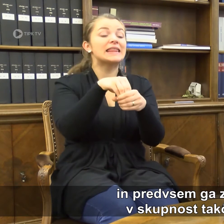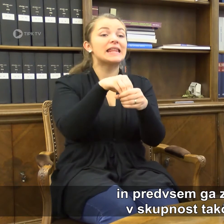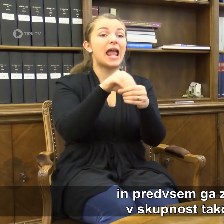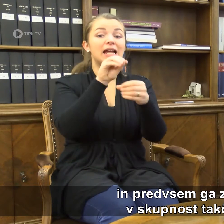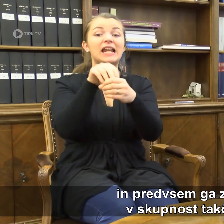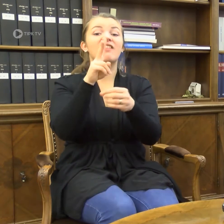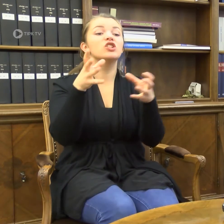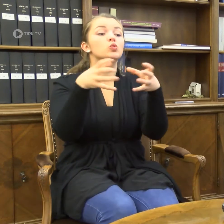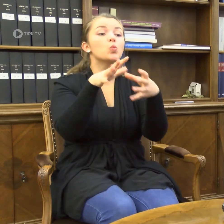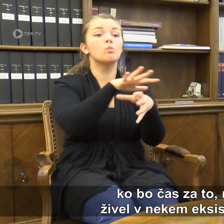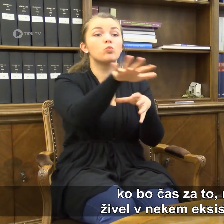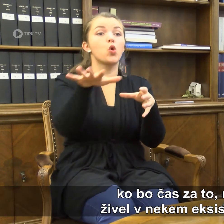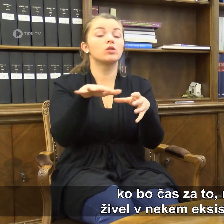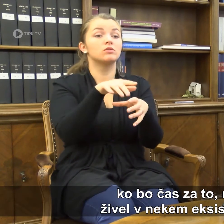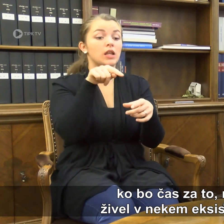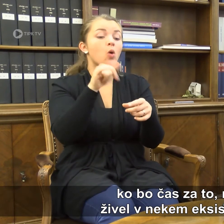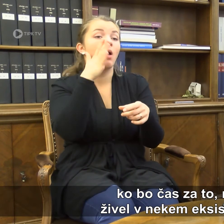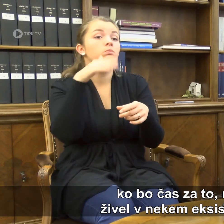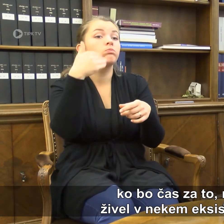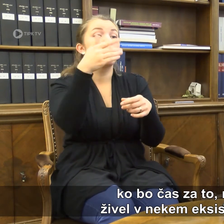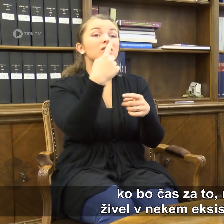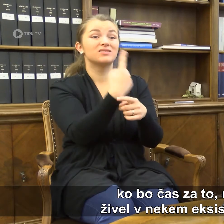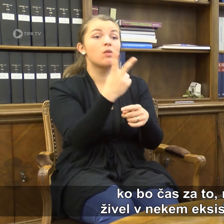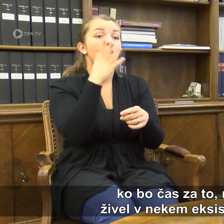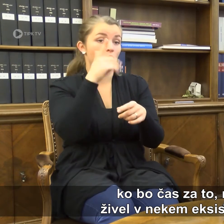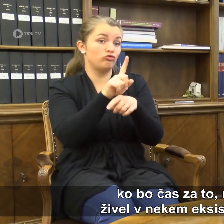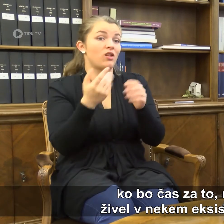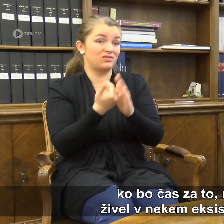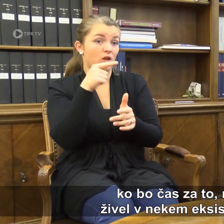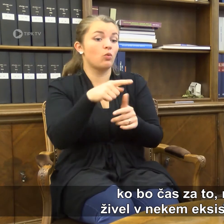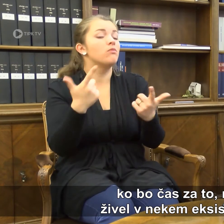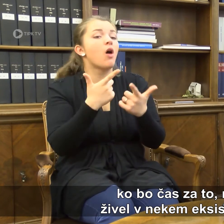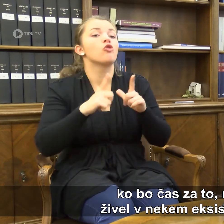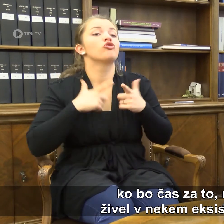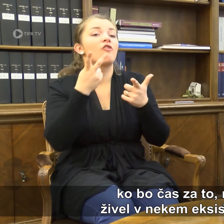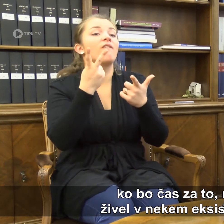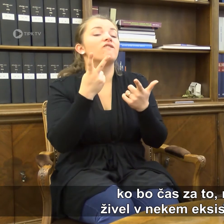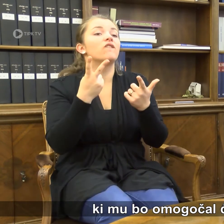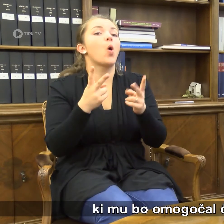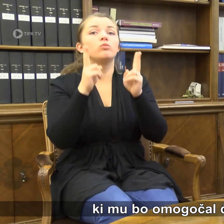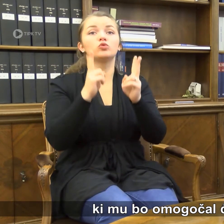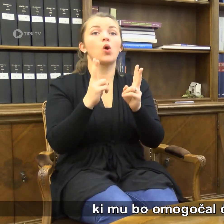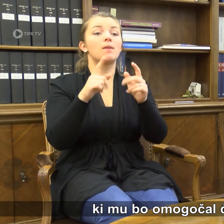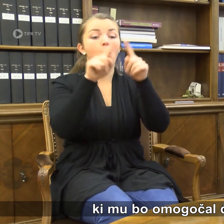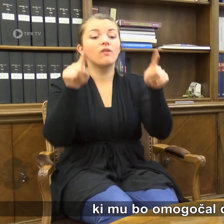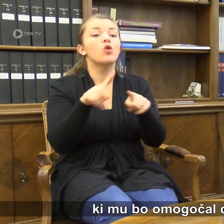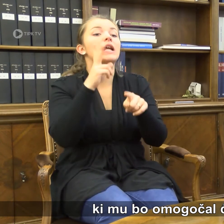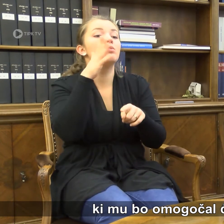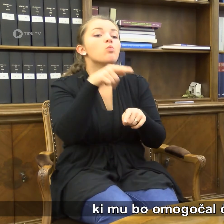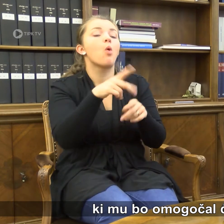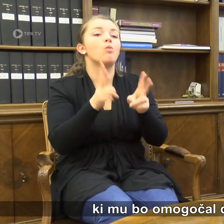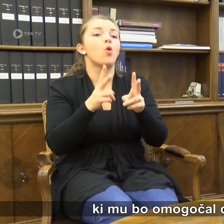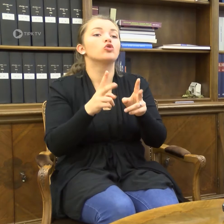ko bo čas za to nastopil, lahko živel v nekem eksistenčnem okviru, ki mu bo omogočal dostojno življenje.